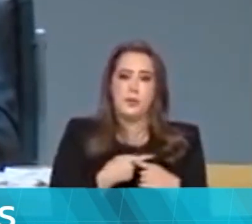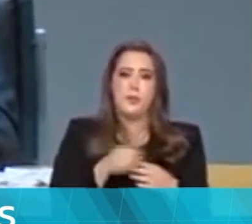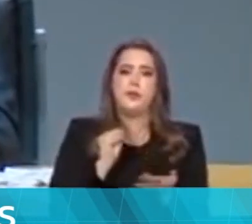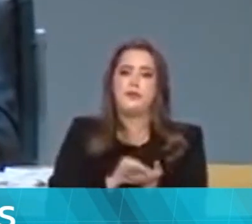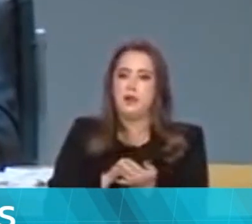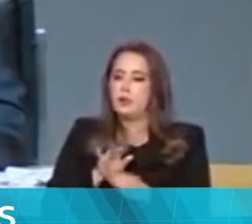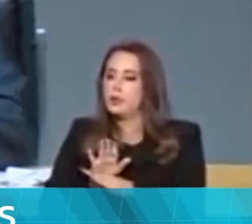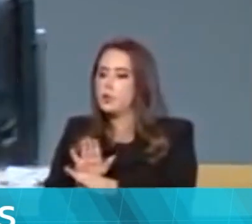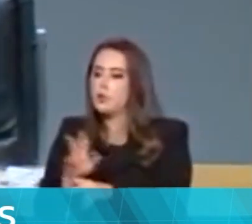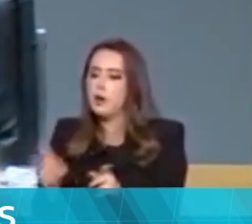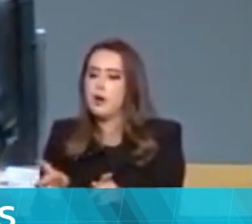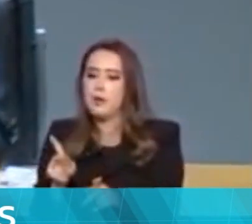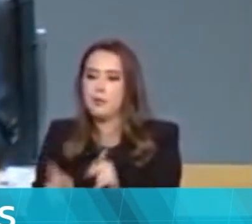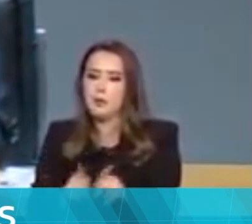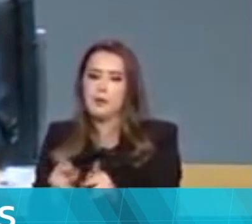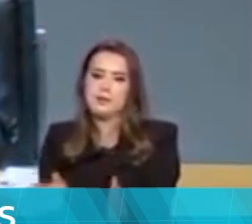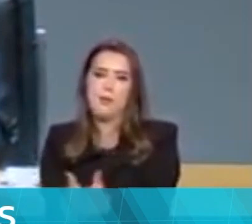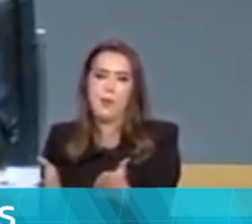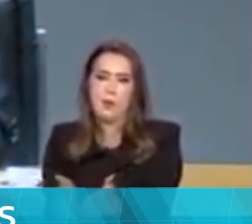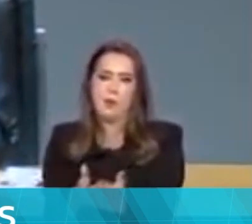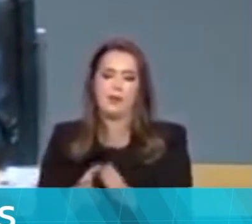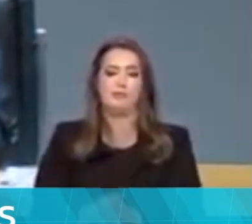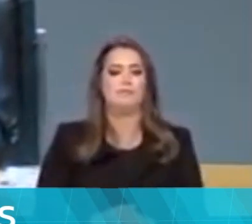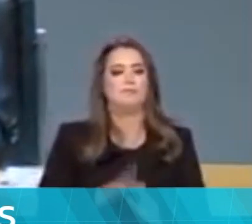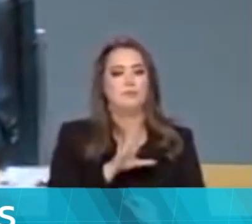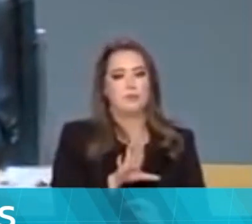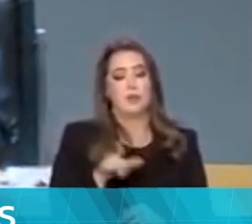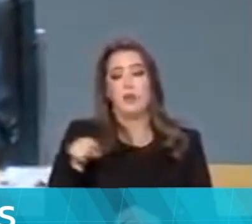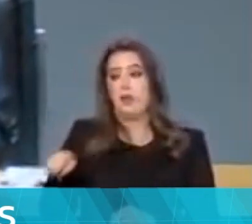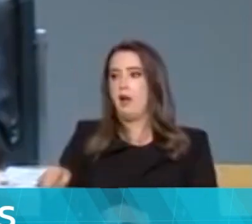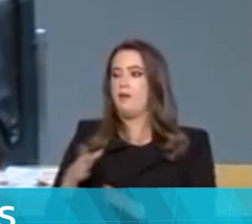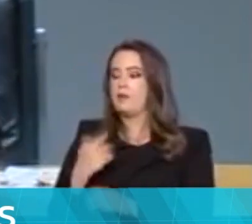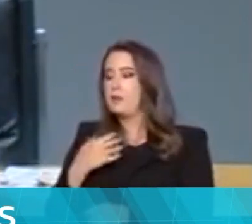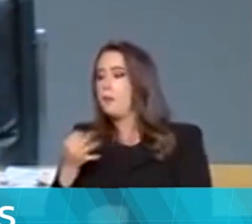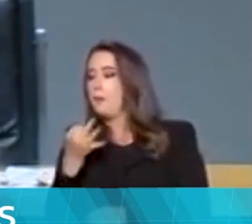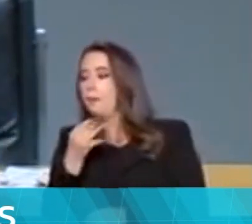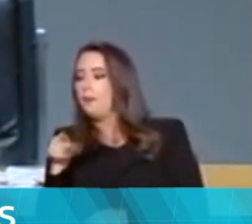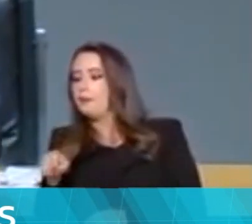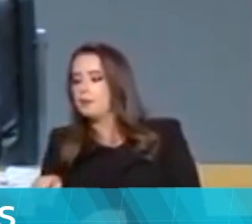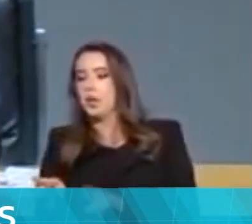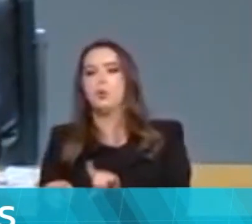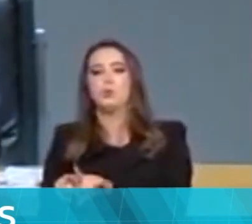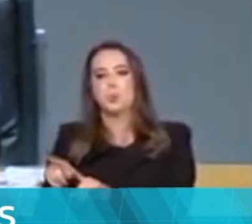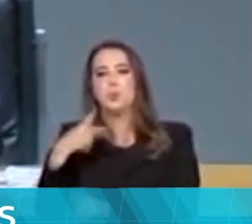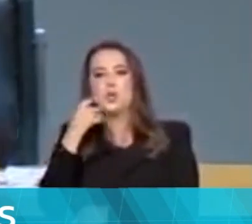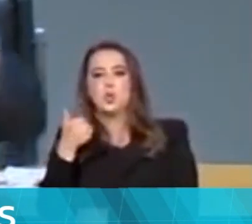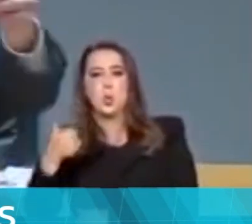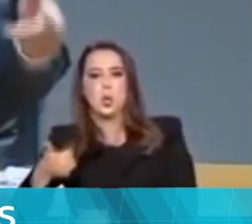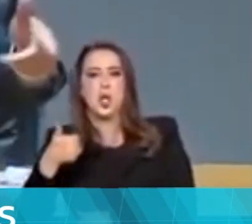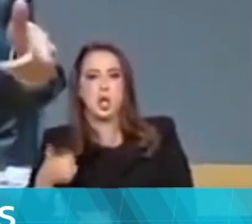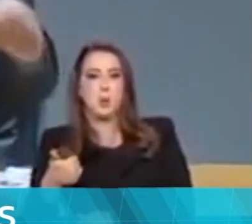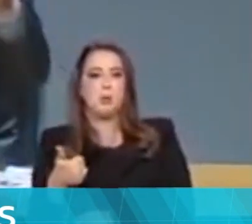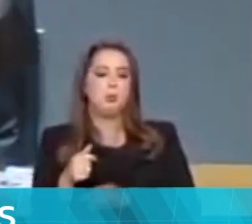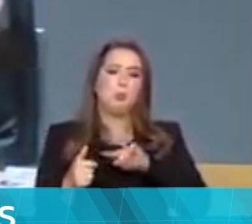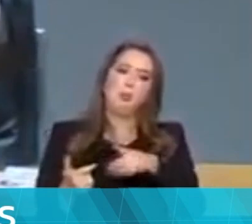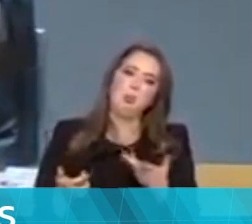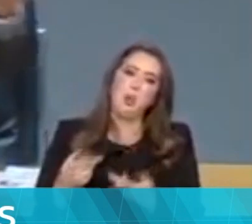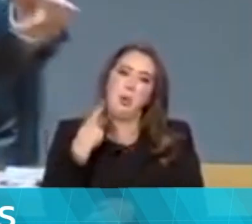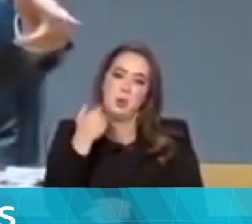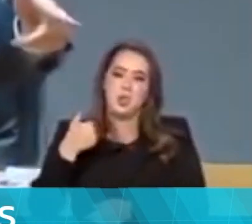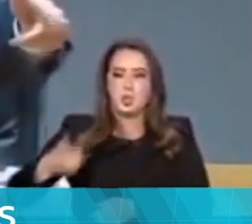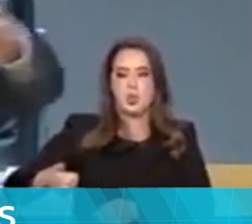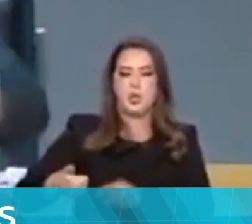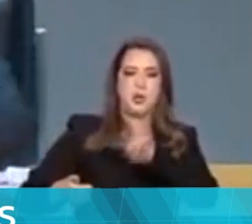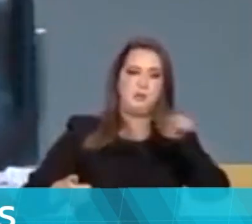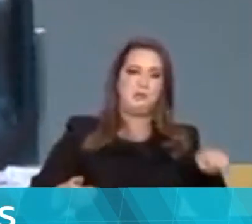estratégia nacional de empreendedorismo Mães do Brasil e Brasil para Elas. Bolsonaro finalizou destacando